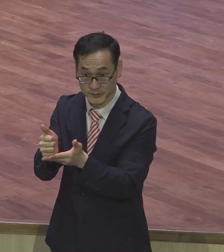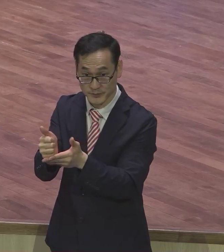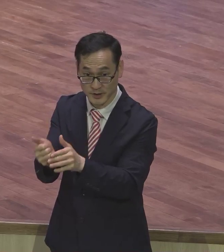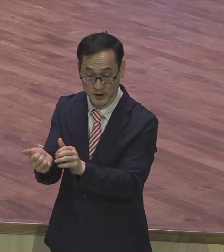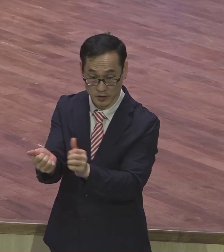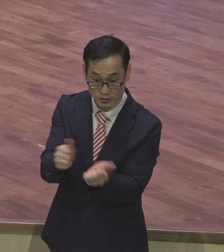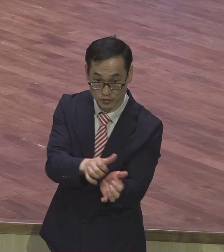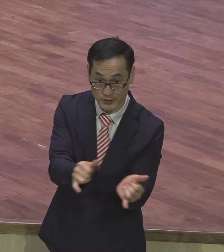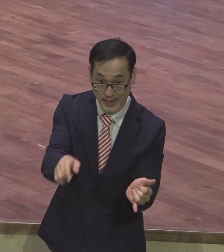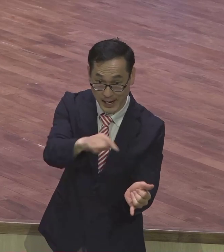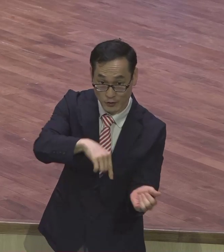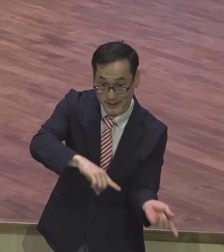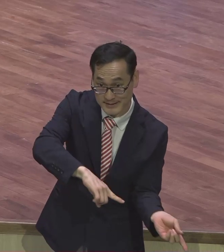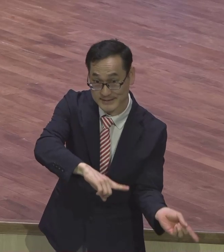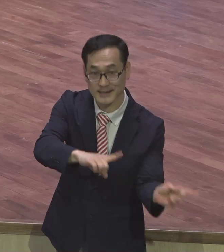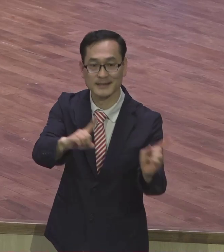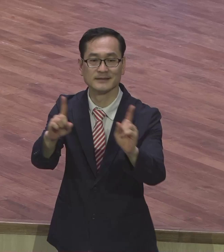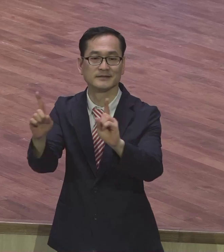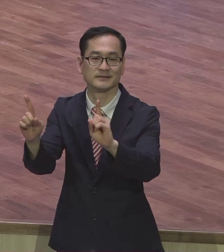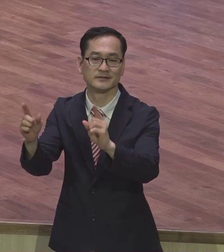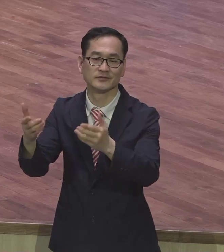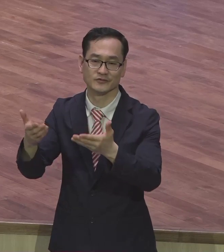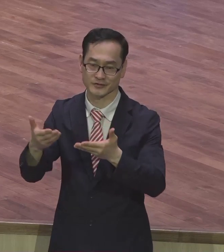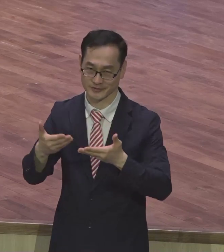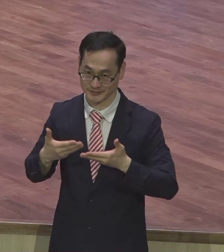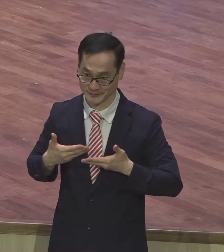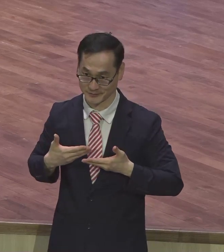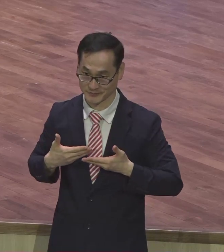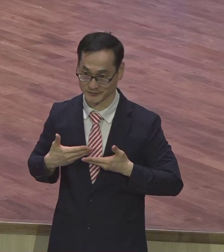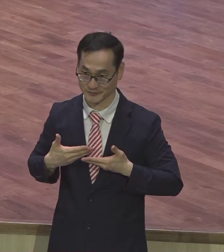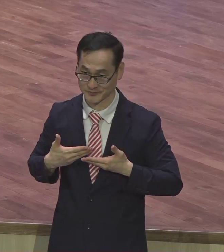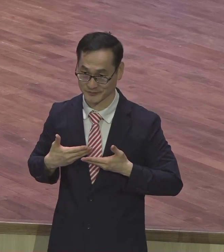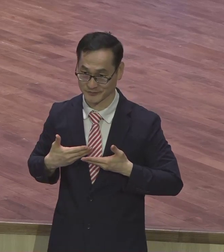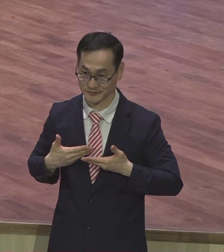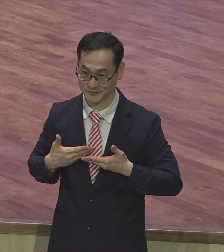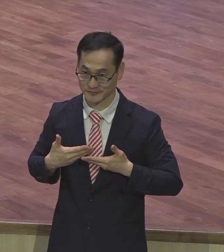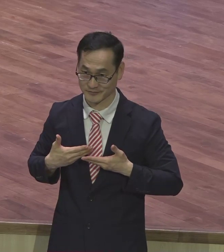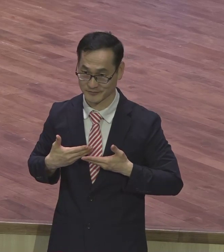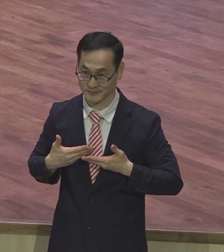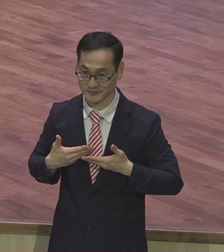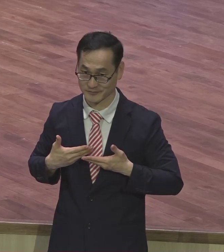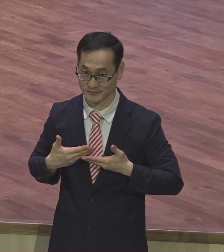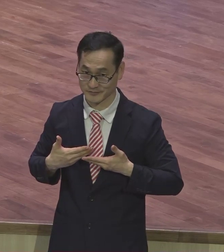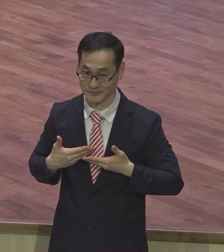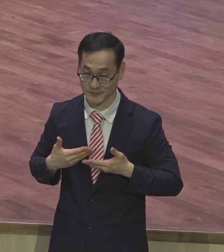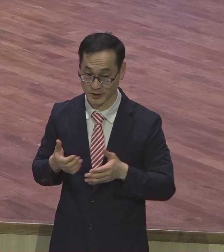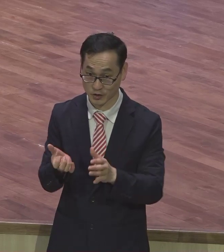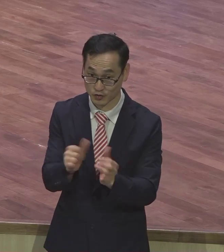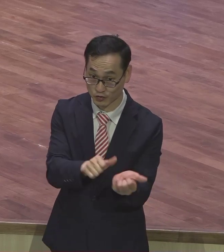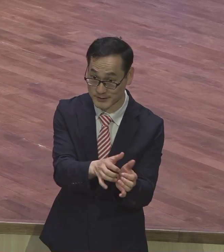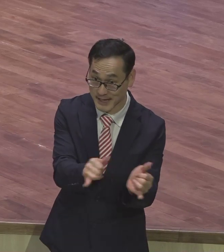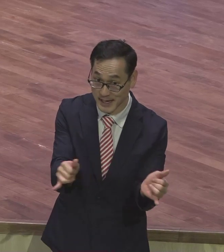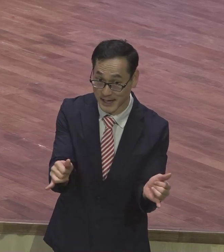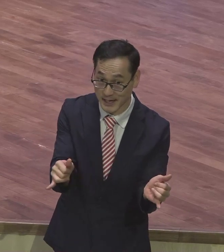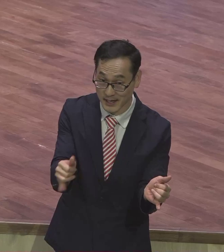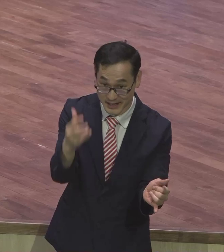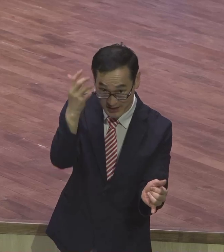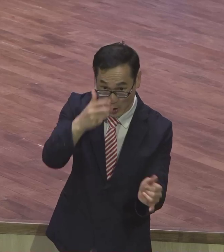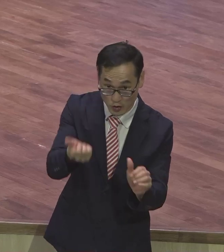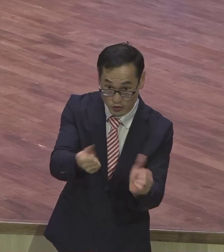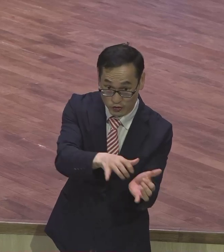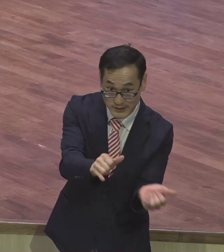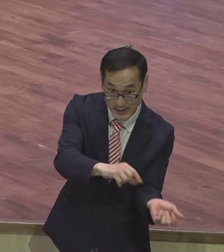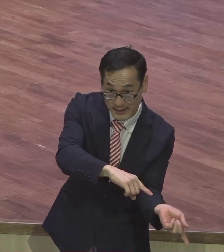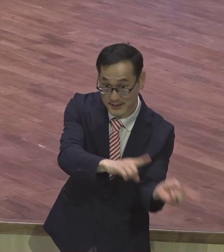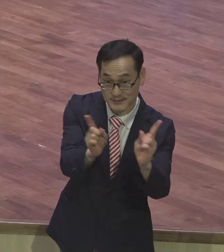사실을 믿어라 죽은 자 가운데서 살리셨다는 사실을 믿어라는 말씀이었습니다